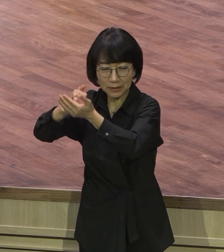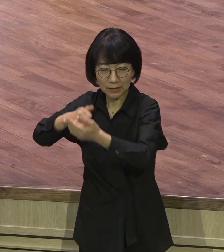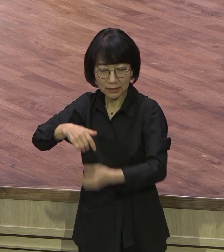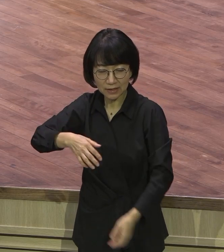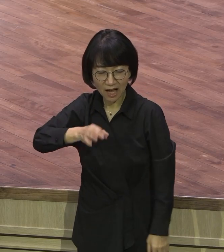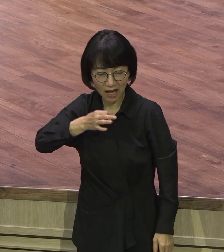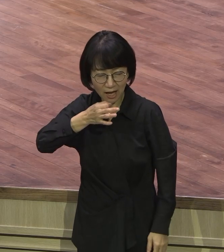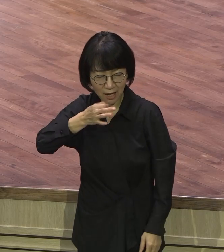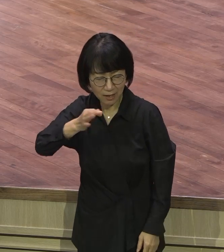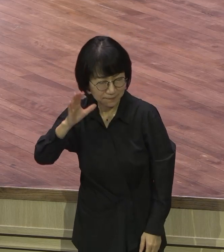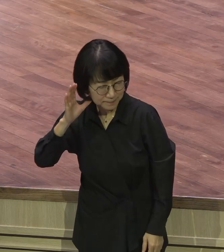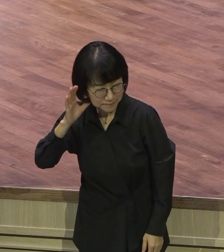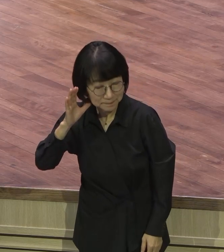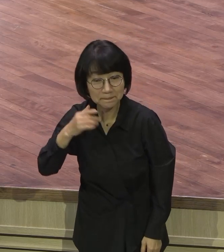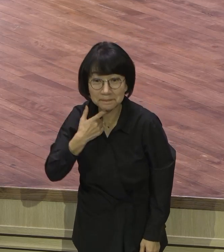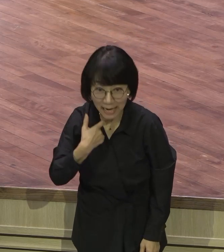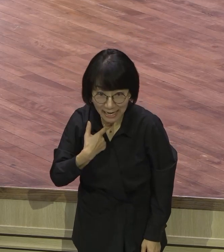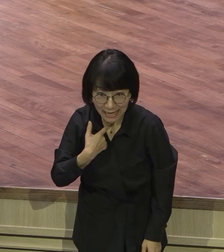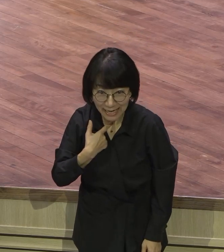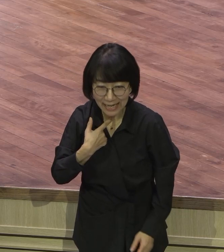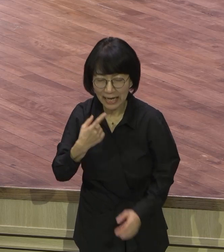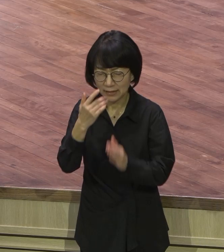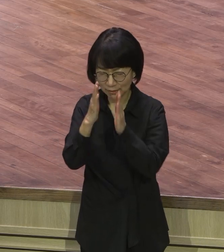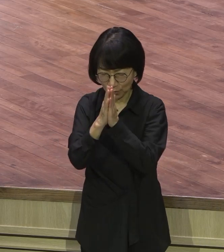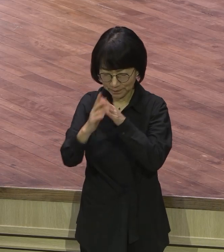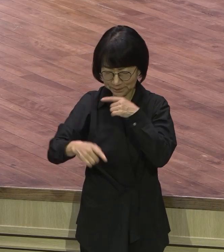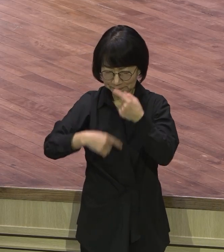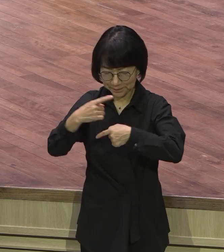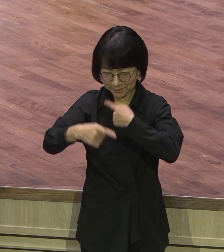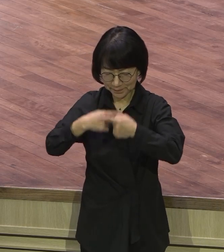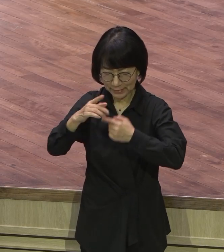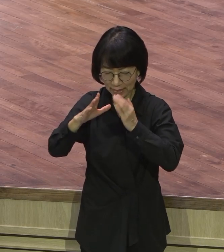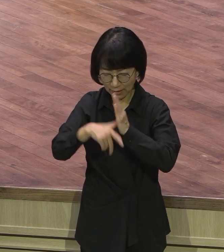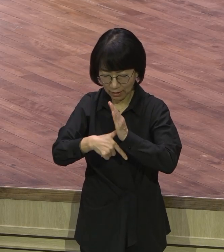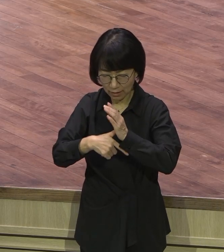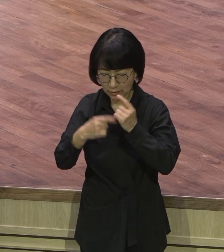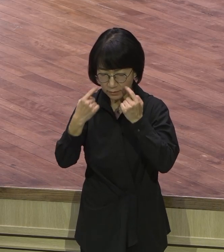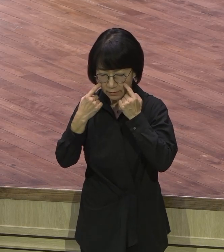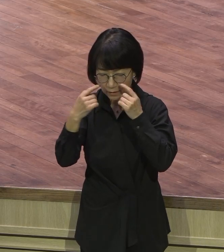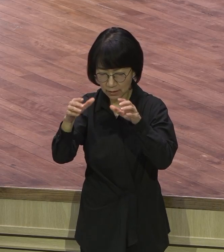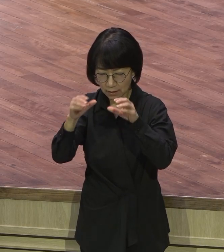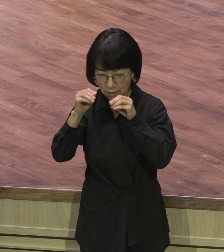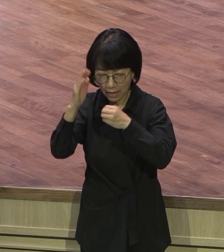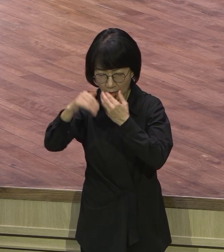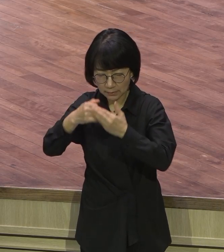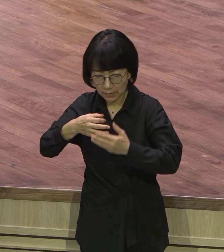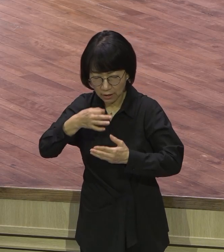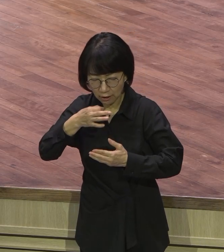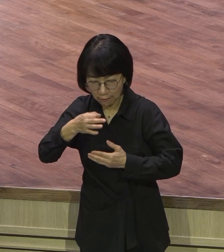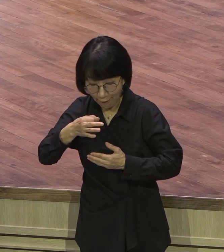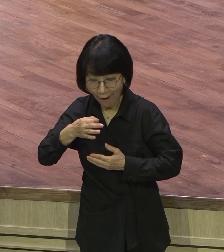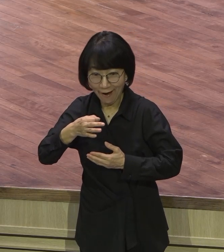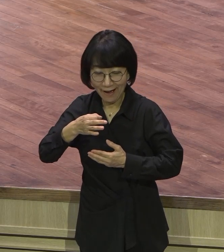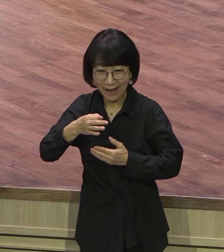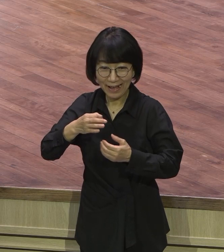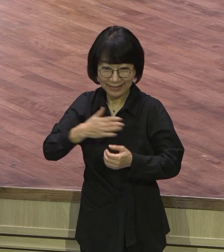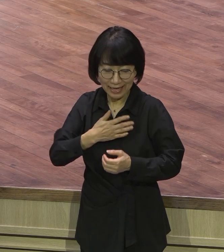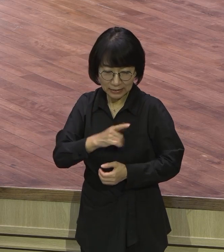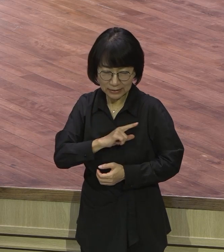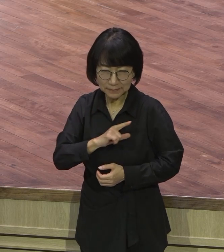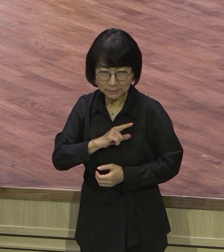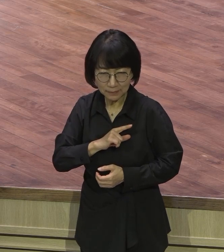소리 들어봤어요? 기도하는데 하나님 내 이름을 불러 기도하러 가는데 들어가서 기도를